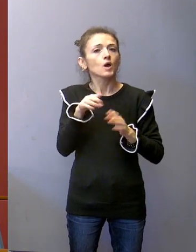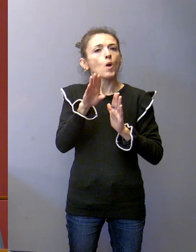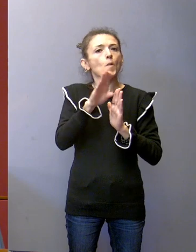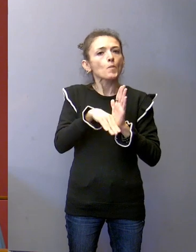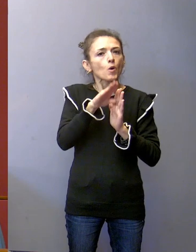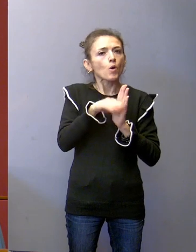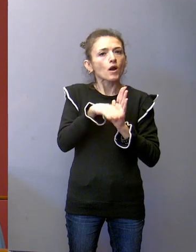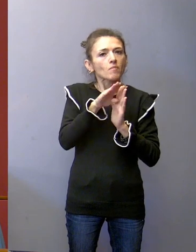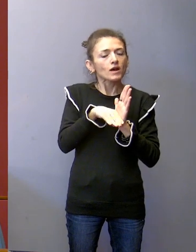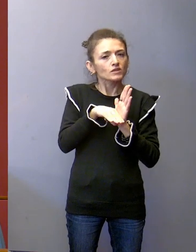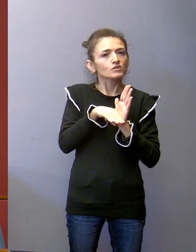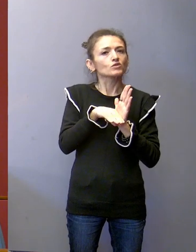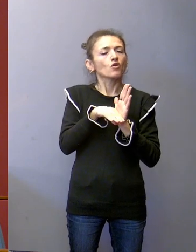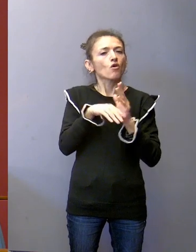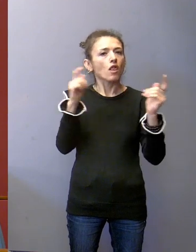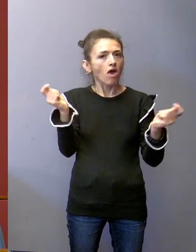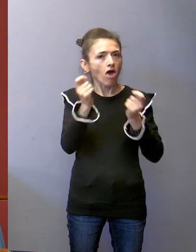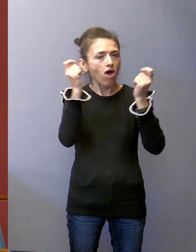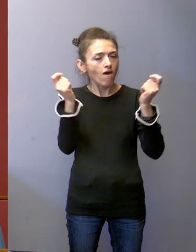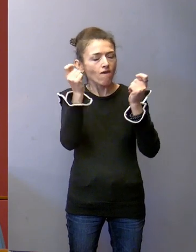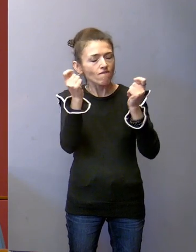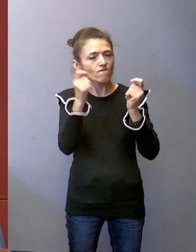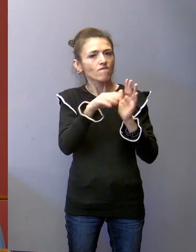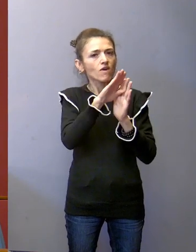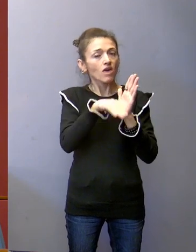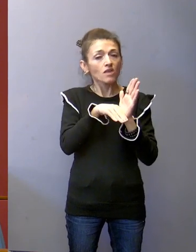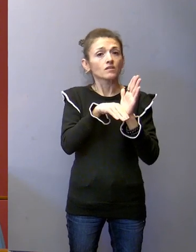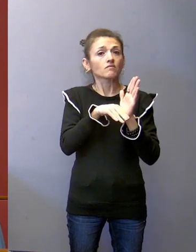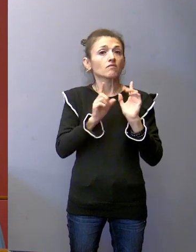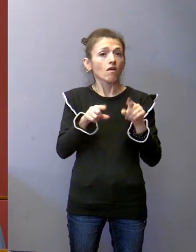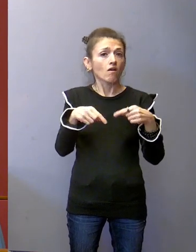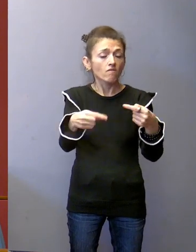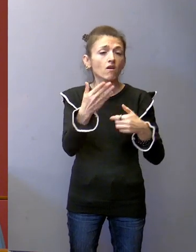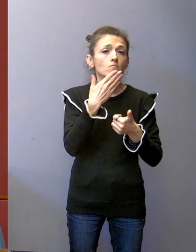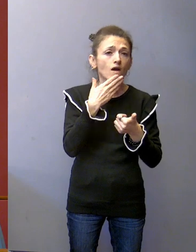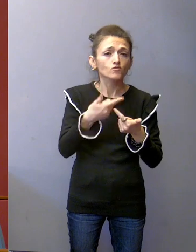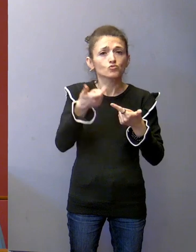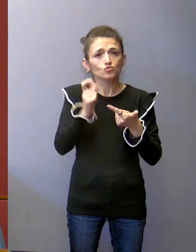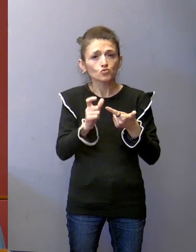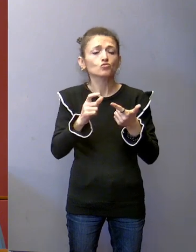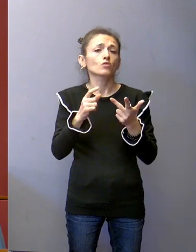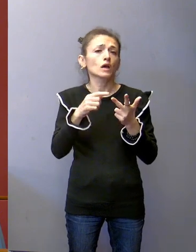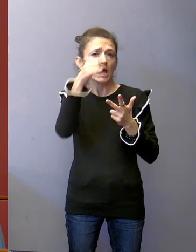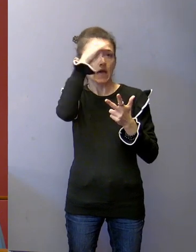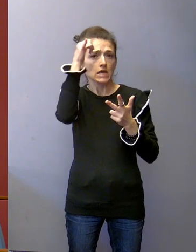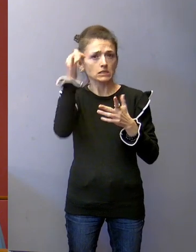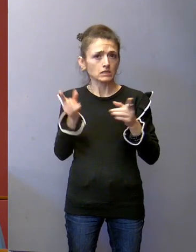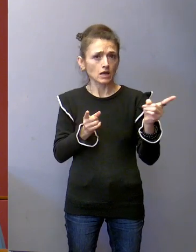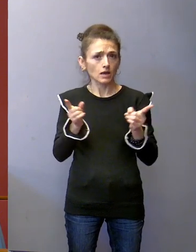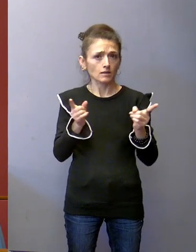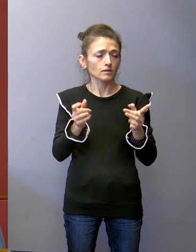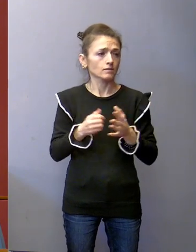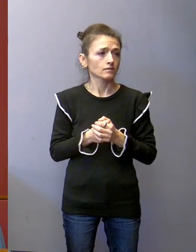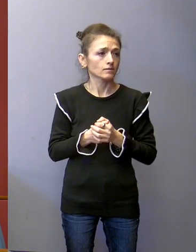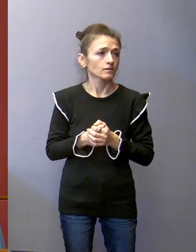programmazione di eventi che si svolgerà a maggio si svolgerà a giugno e nei mesi estivi Grazie